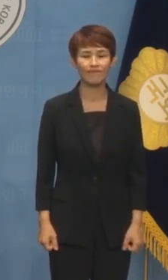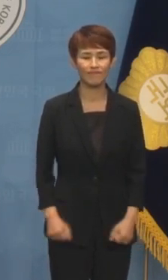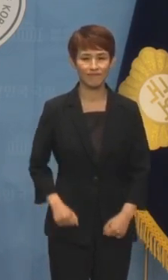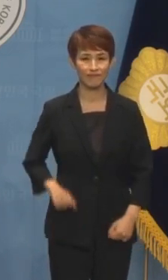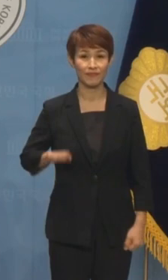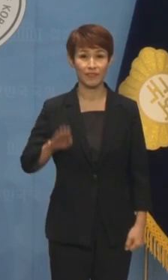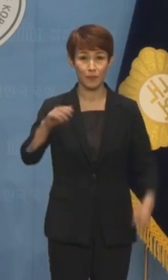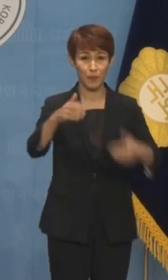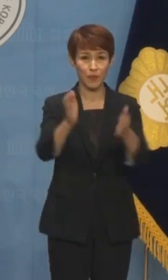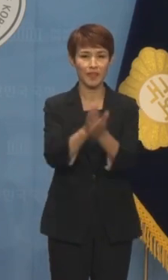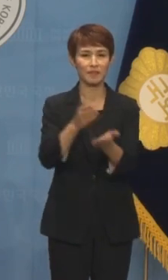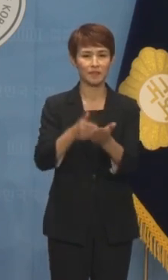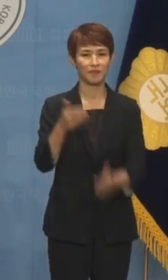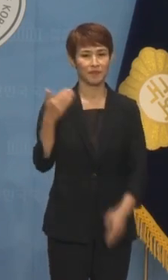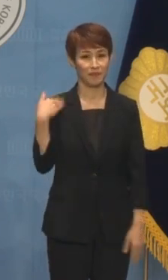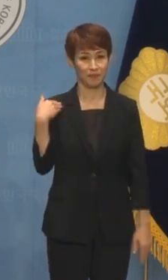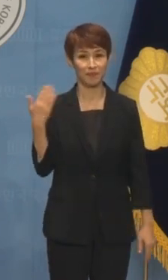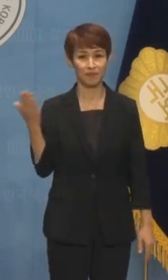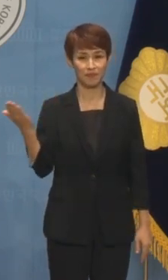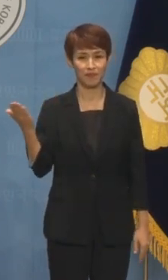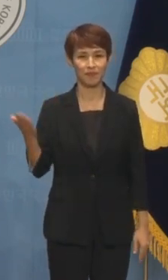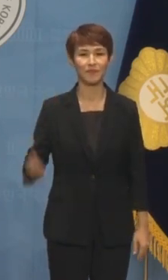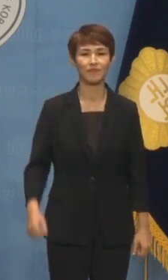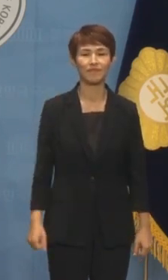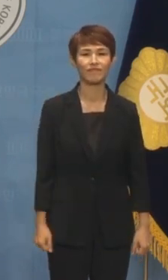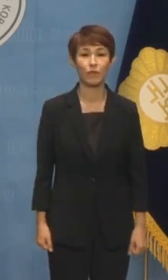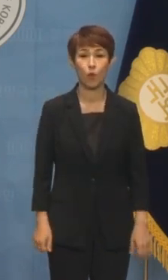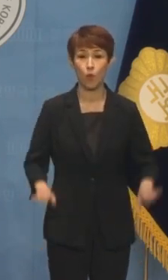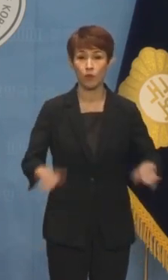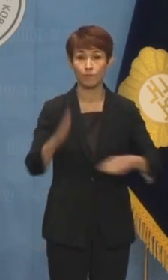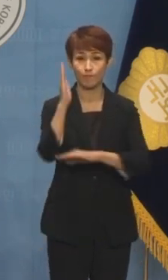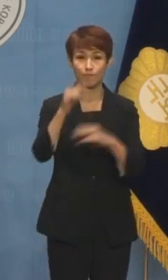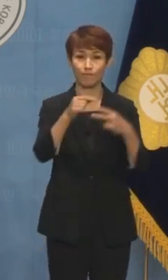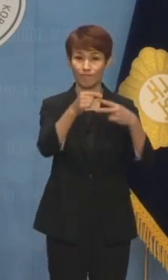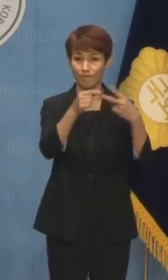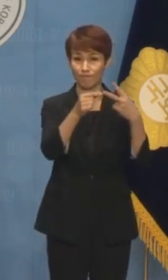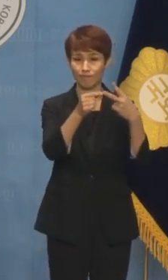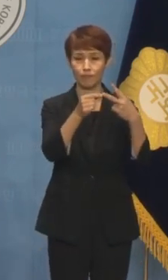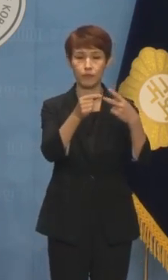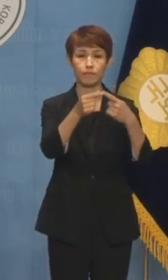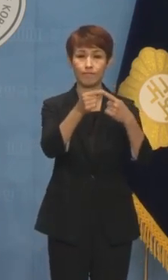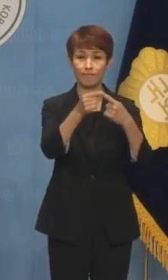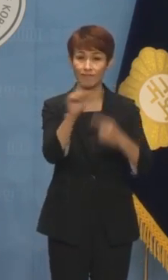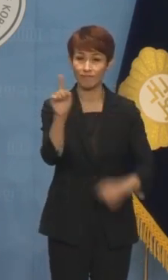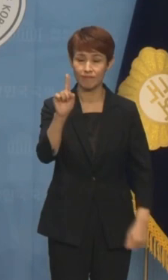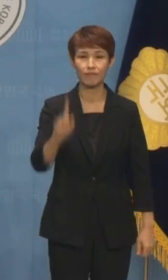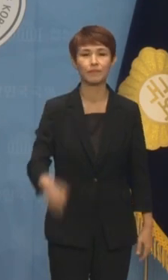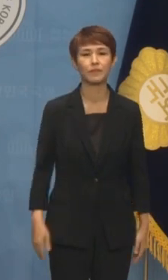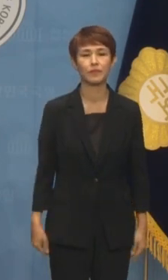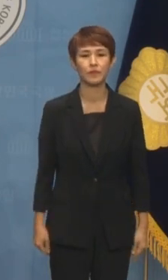진보당 대변인 홍성규입니다. 오늘 브리핑 두 건 말씀드리겠습니다. 첫 번째입니다.